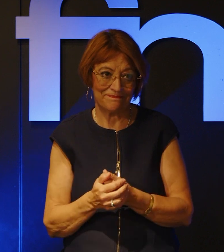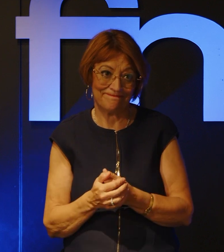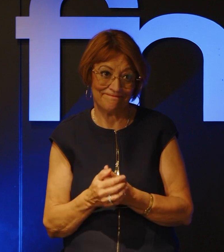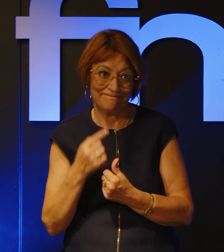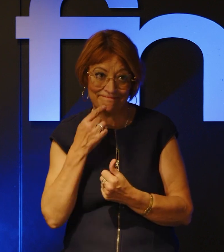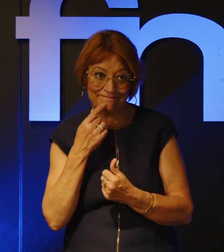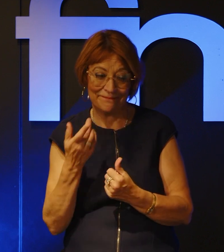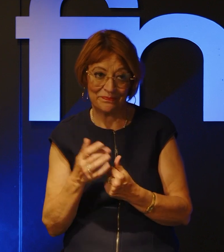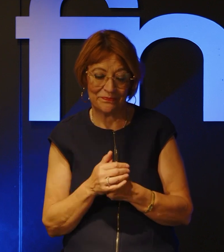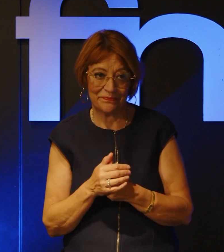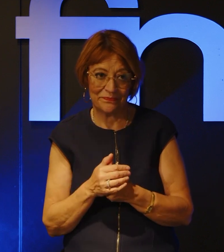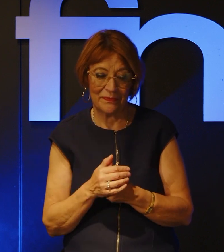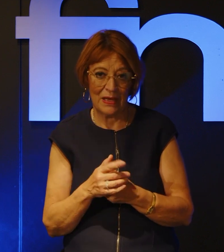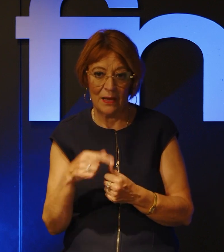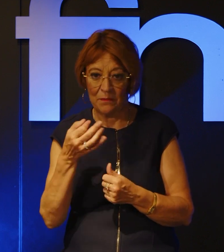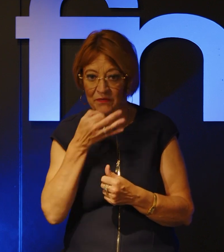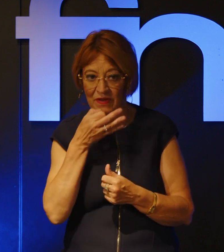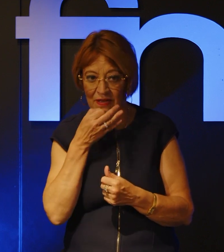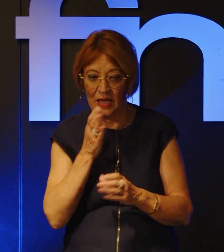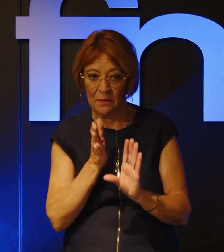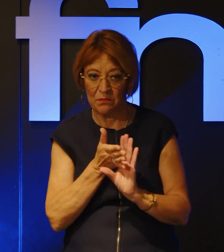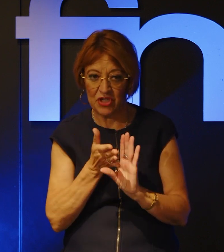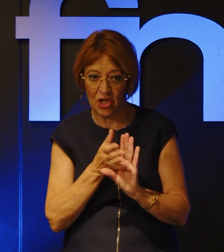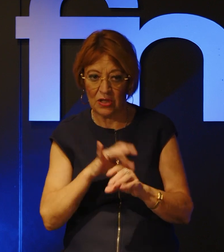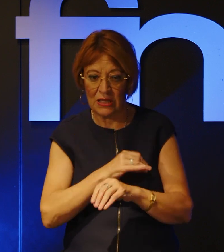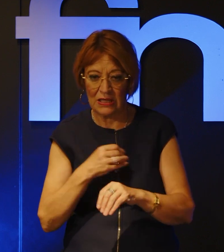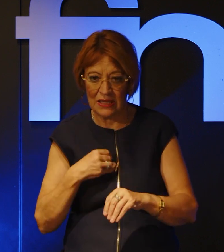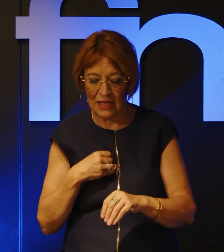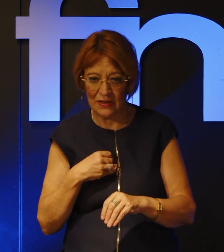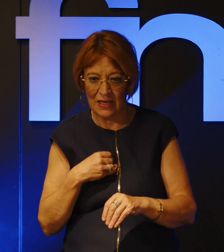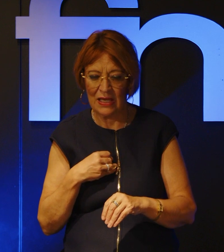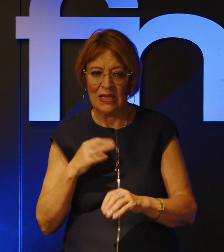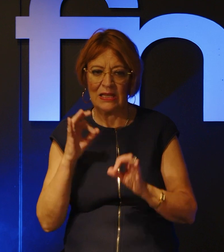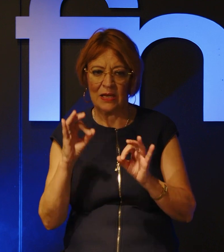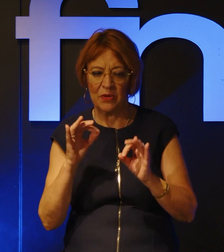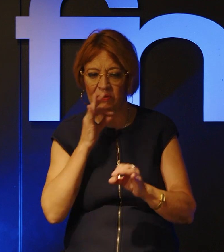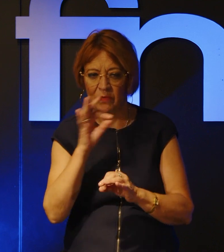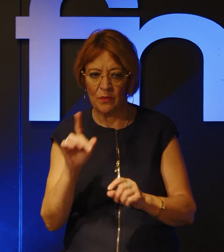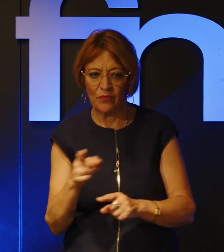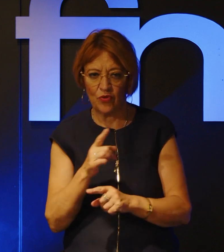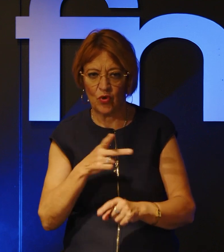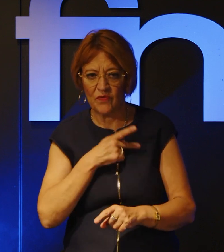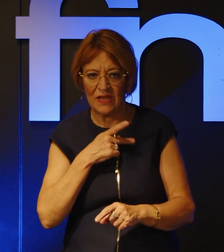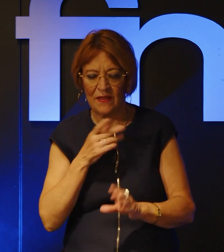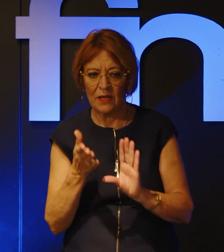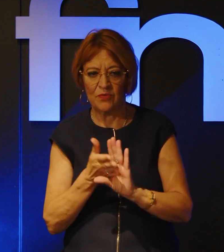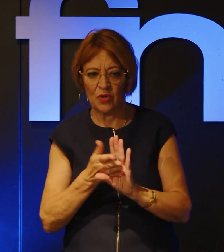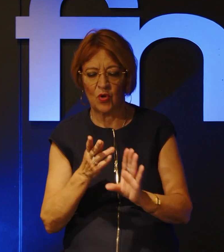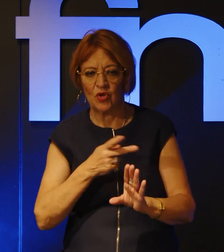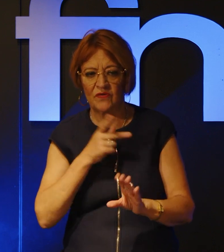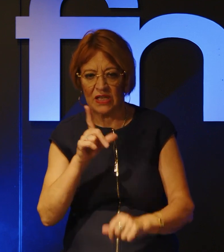hum nossa próxima oradora é psicóloga Clínica terapeuta familiar e professora na faculdade de psicologia da